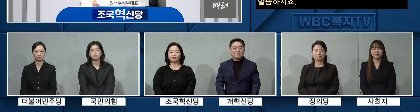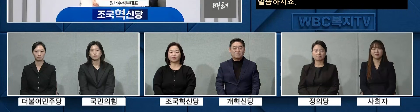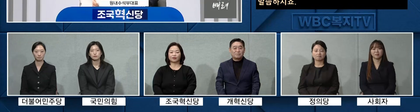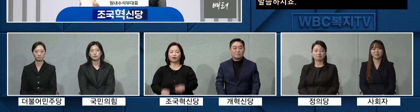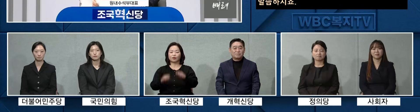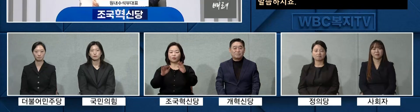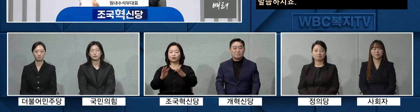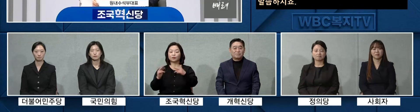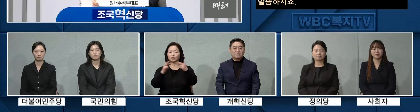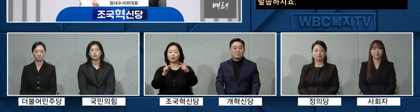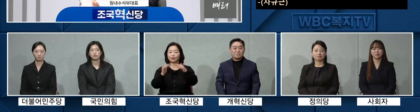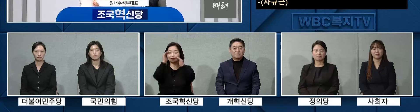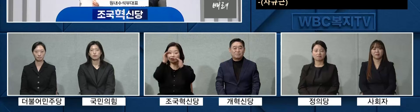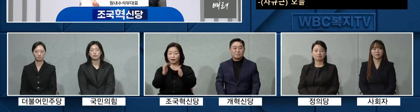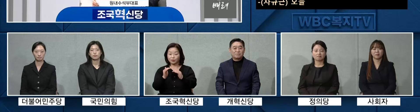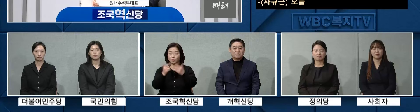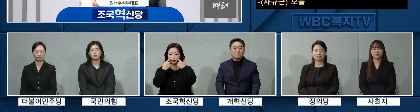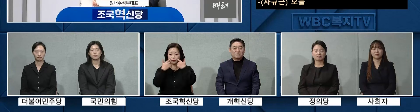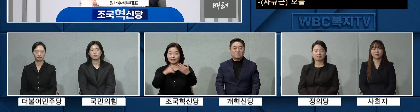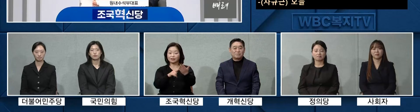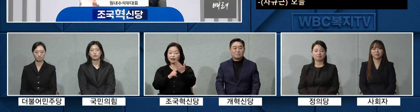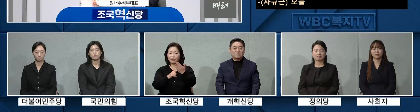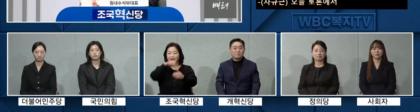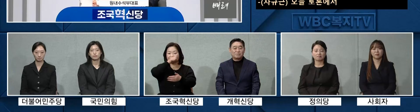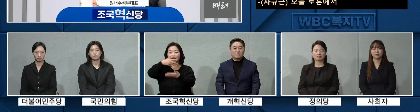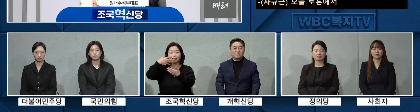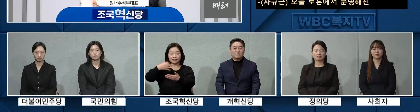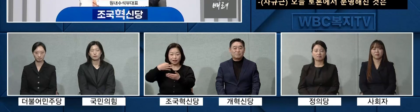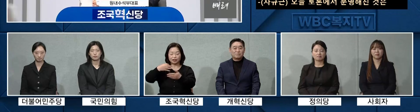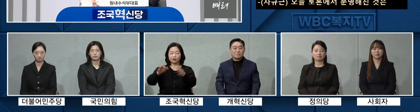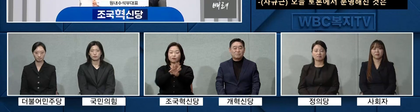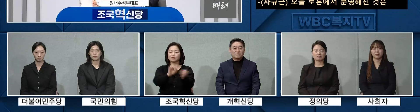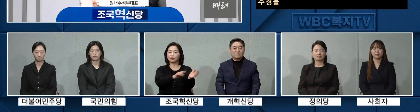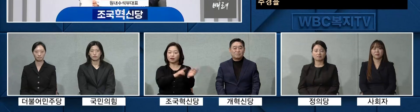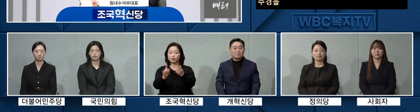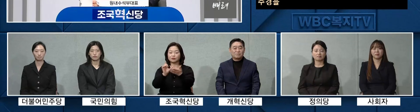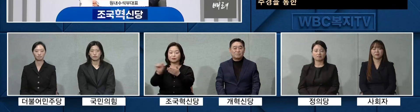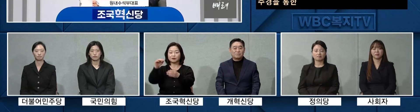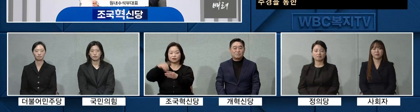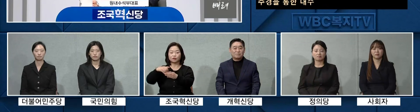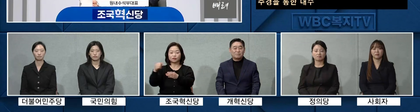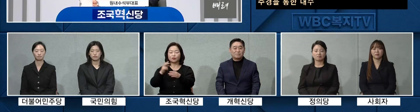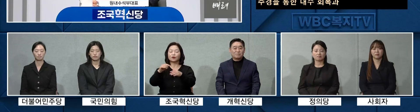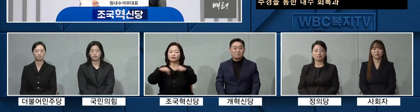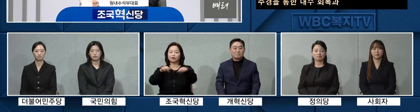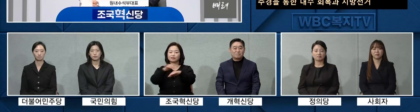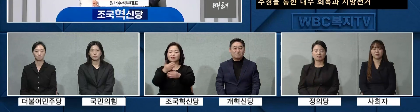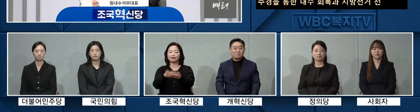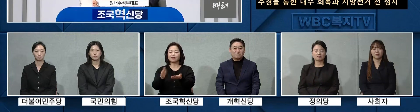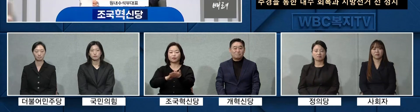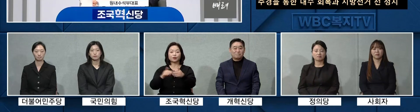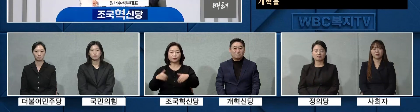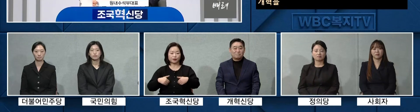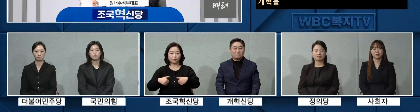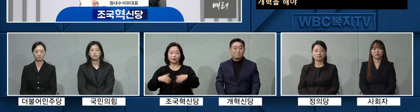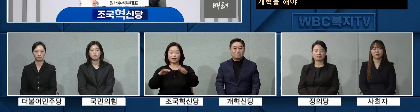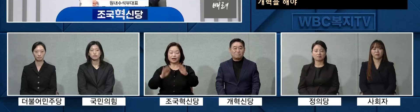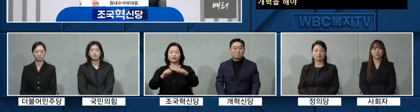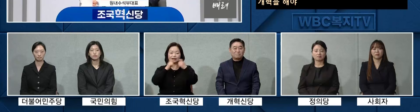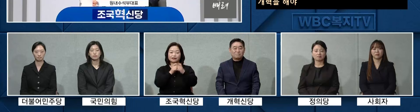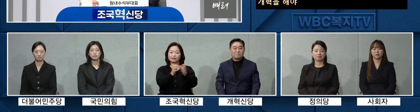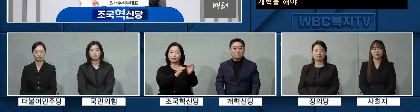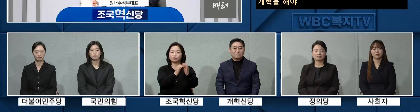토론에서 분명해진 것은 추경을 통한 내수 회복과 지방선거 전 정치 개혁을 해야 한다는 점입니다.